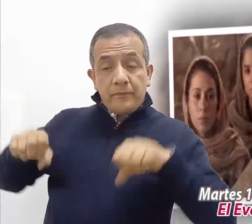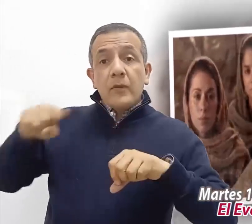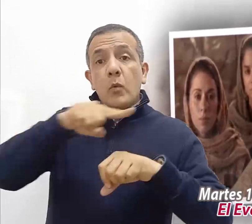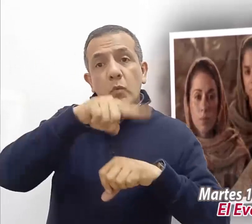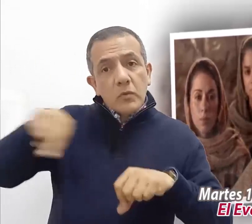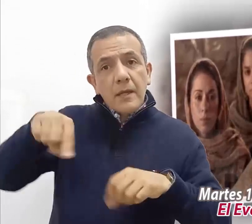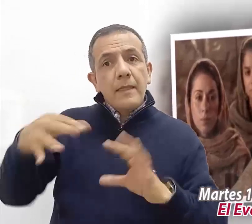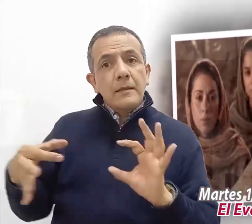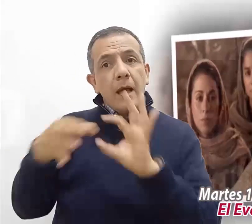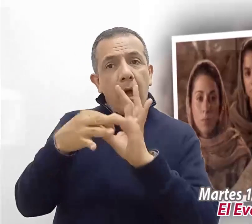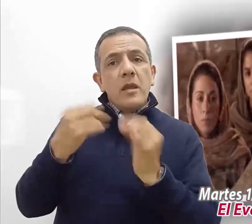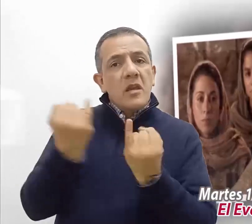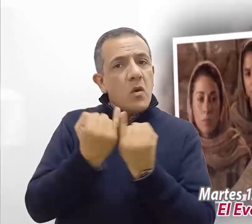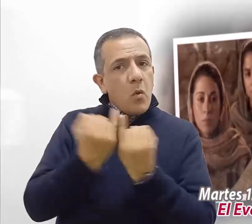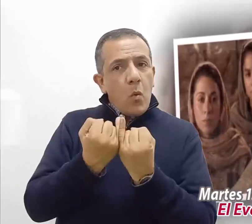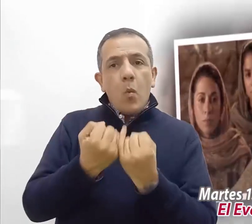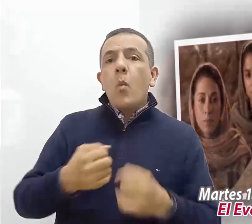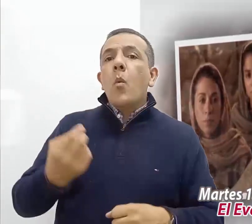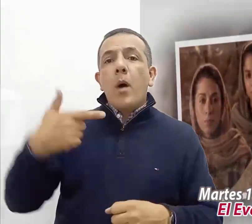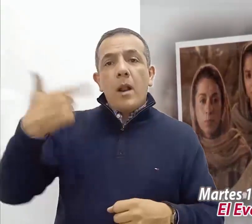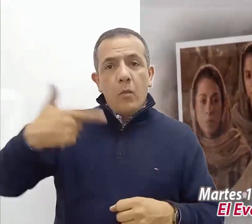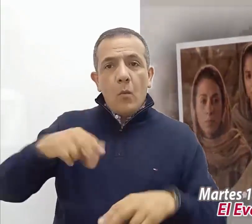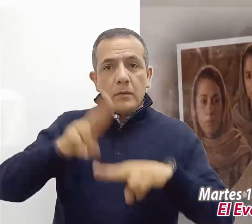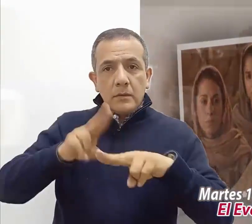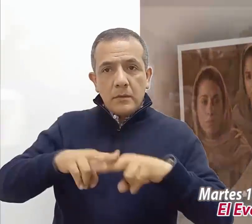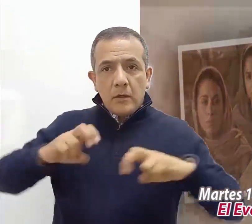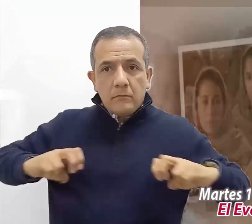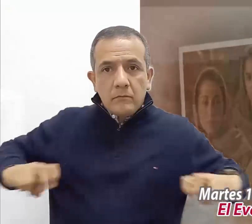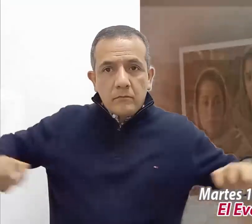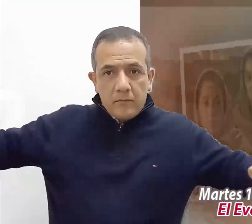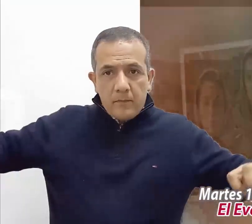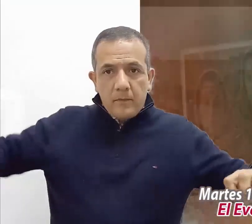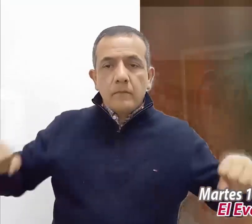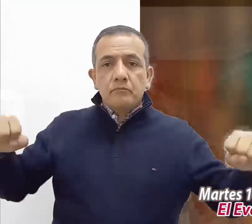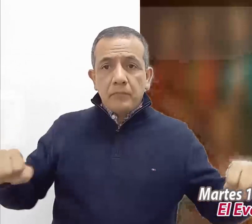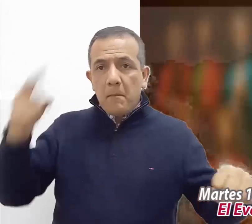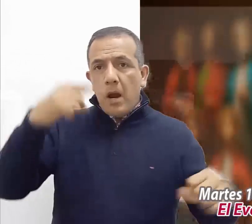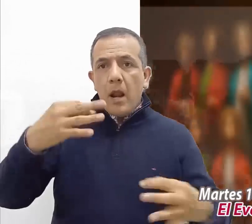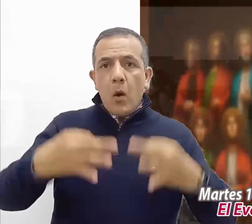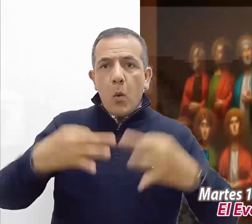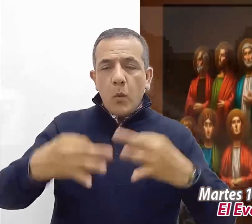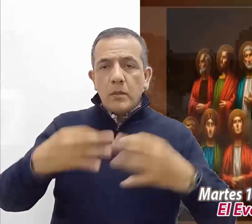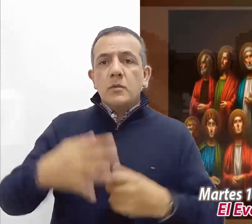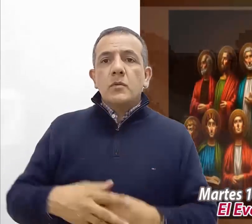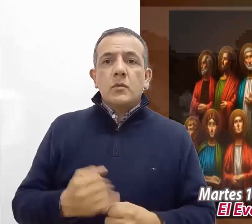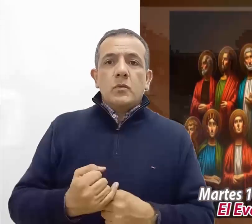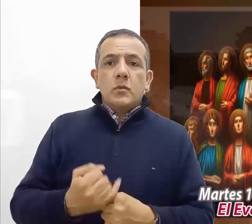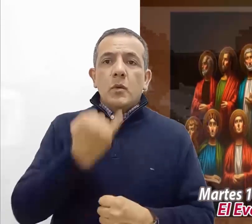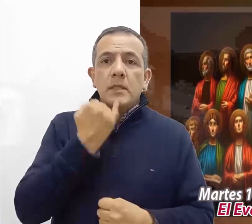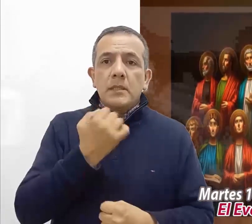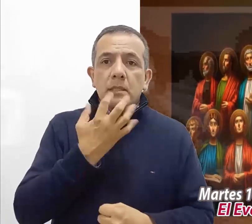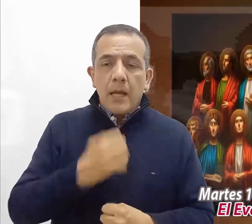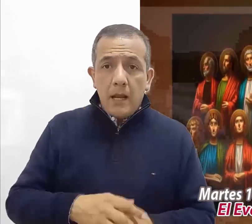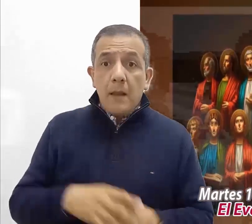seguido, se sentarán también en 12 tronos para juzgar a las 12 tribus de Israel. Y todo aquel que por